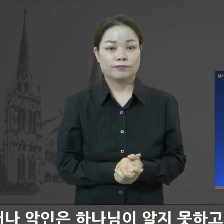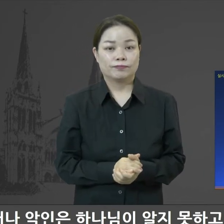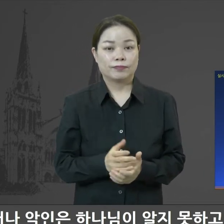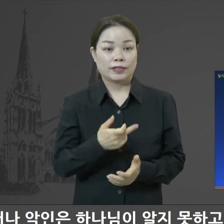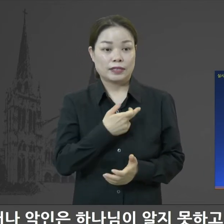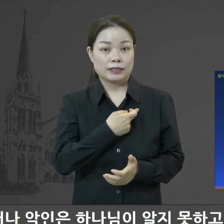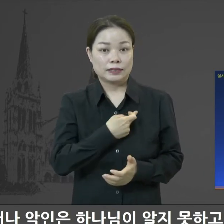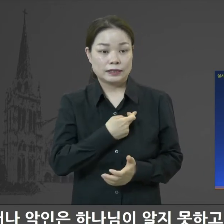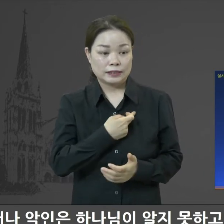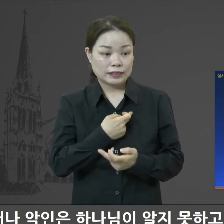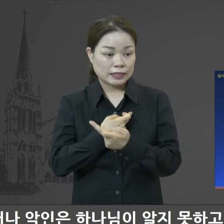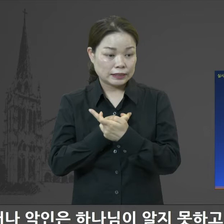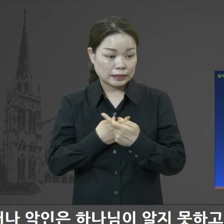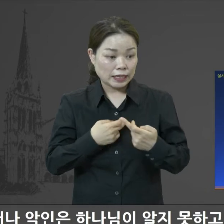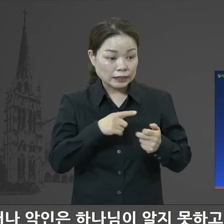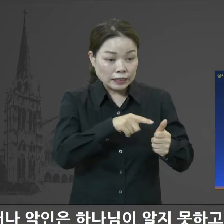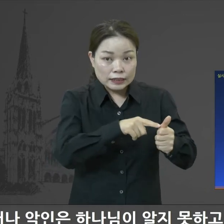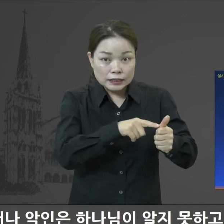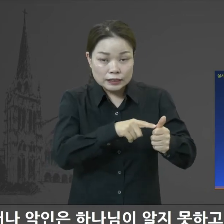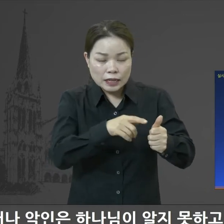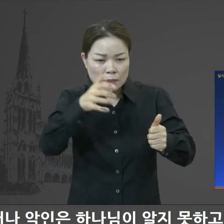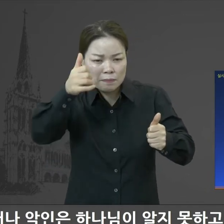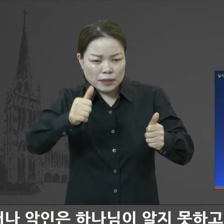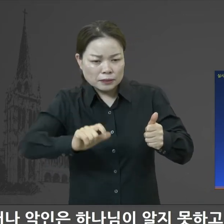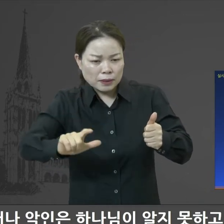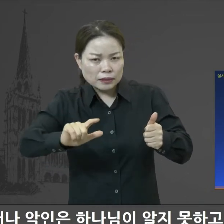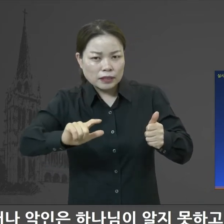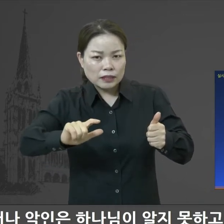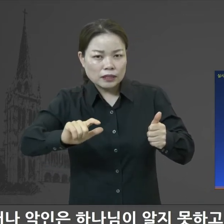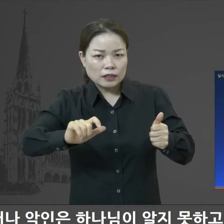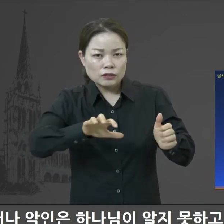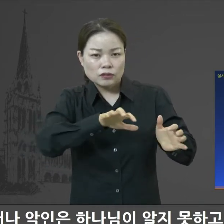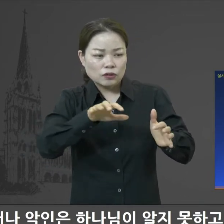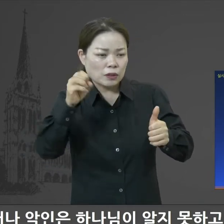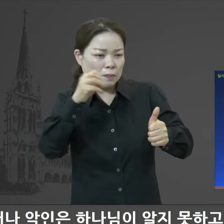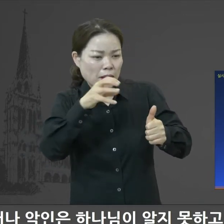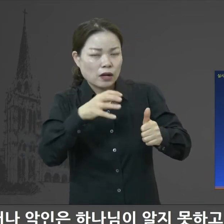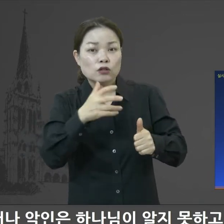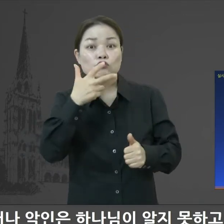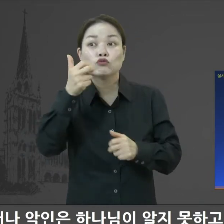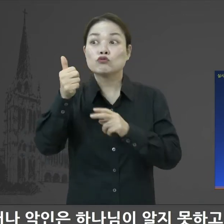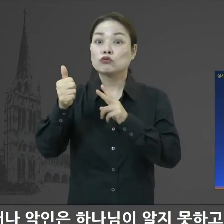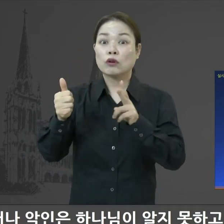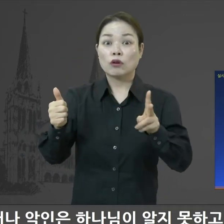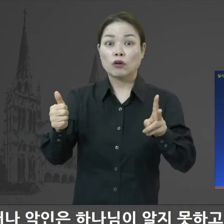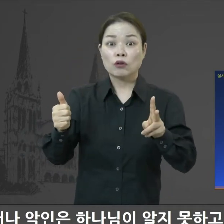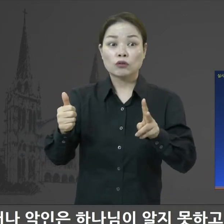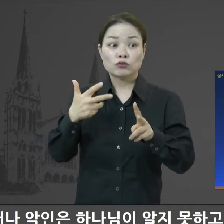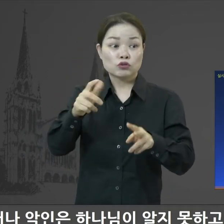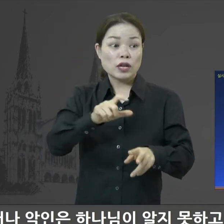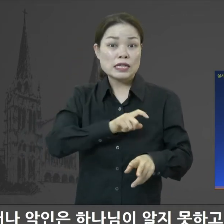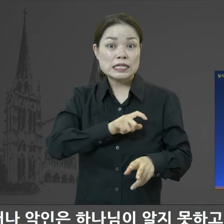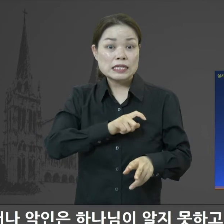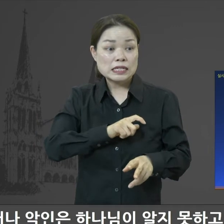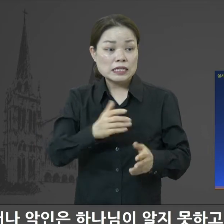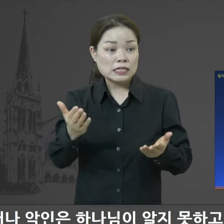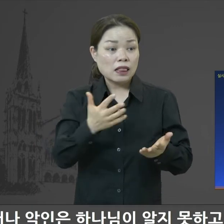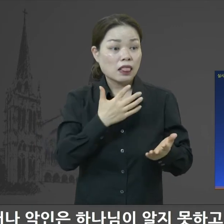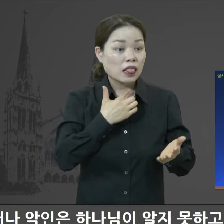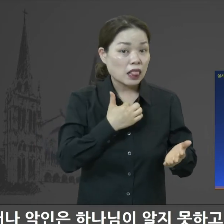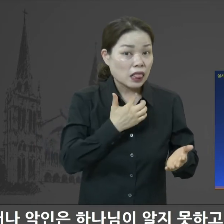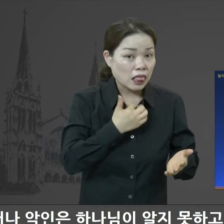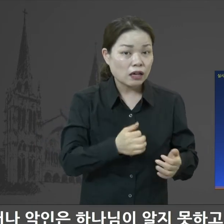제자들에게 자, 마지막 날에 많은 사람들이 내게 와서 이렇게 말할 것이다. 주여, 우리가 주의 이름으로 이런 일도